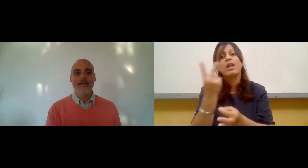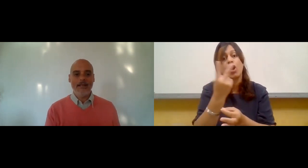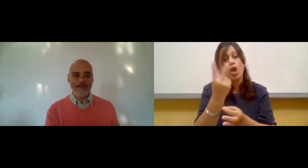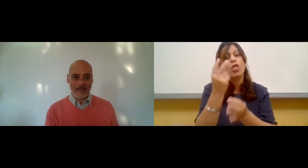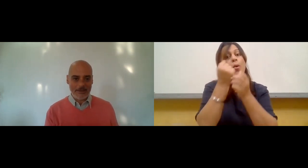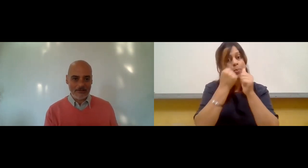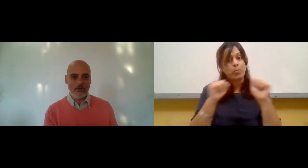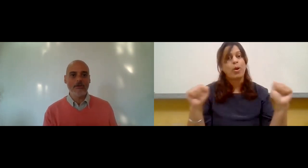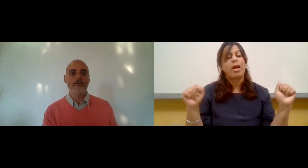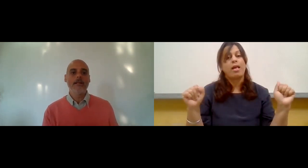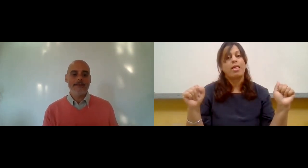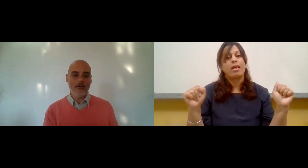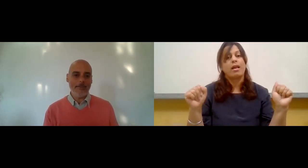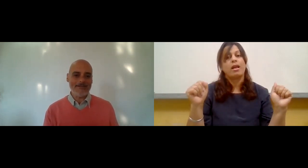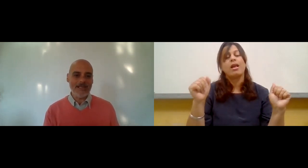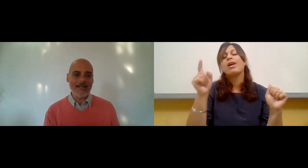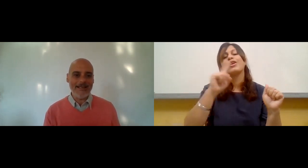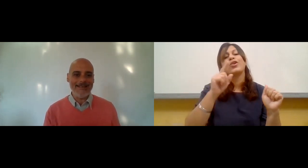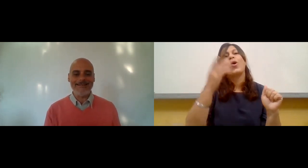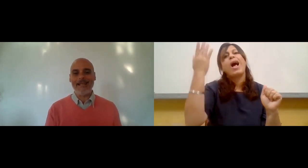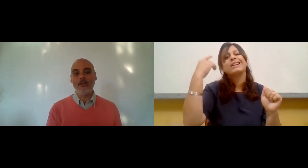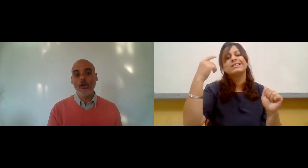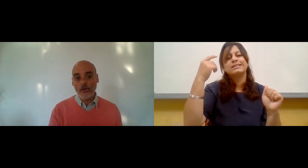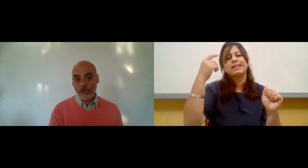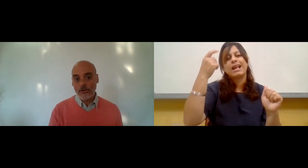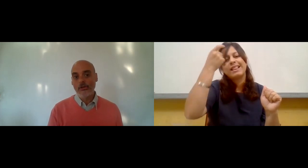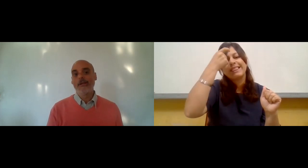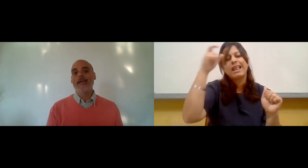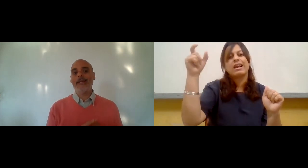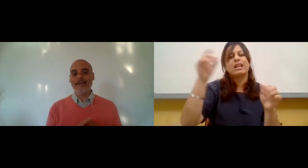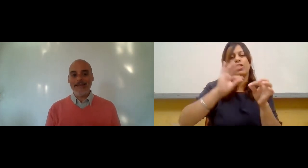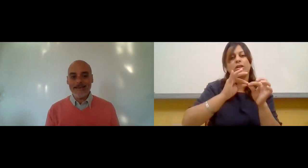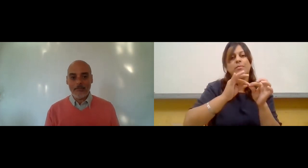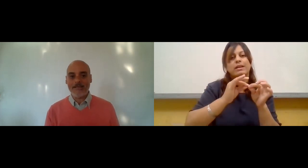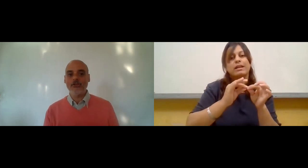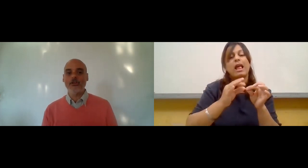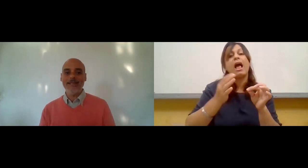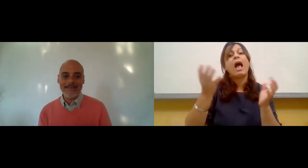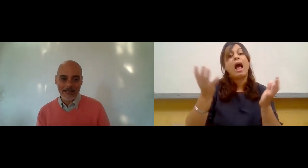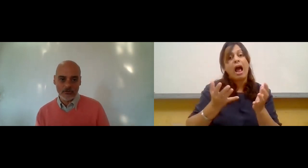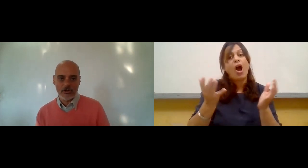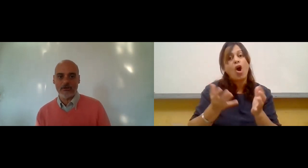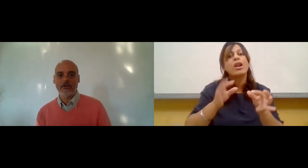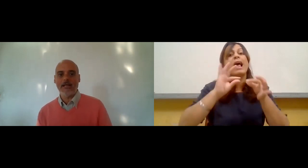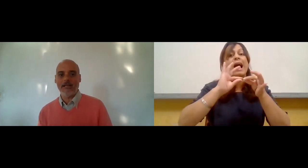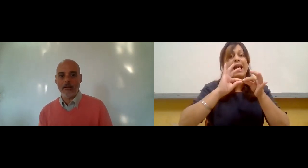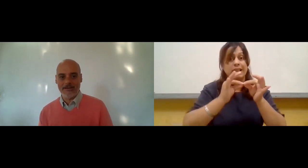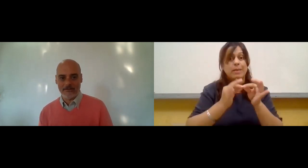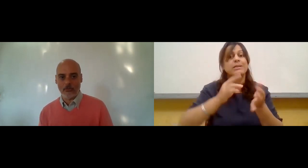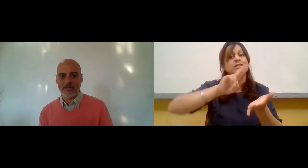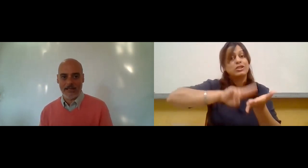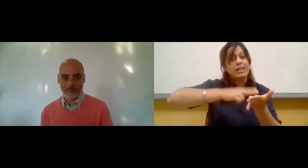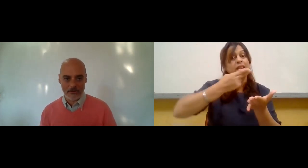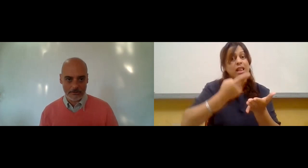técnicos en interpretación, sino ahora pasó a la carrera de tecnólogo en interpretación y traducción lengua de